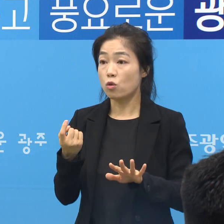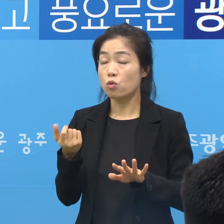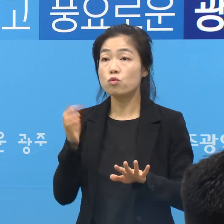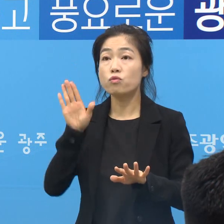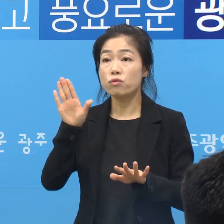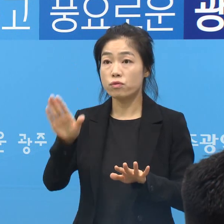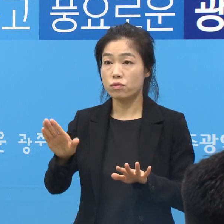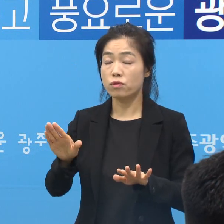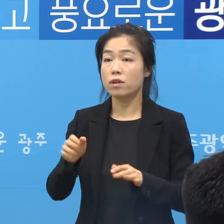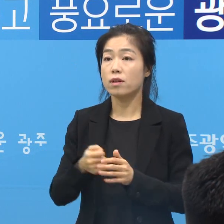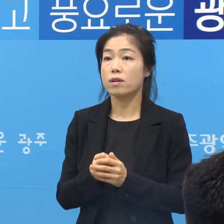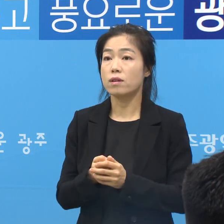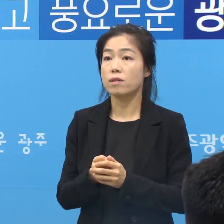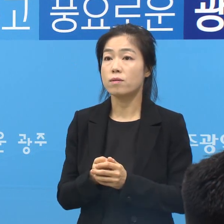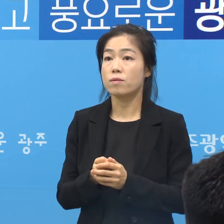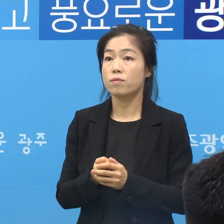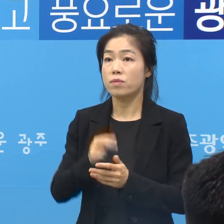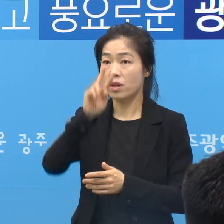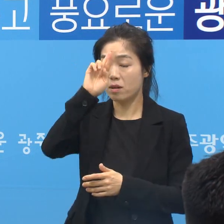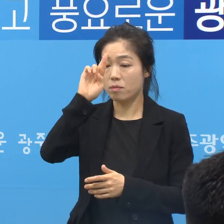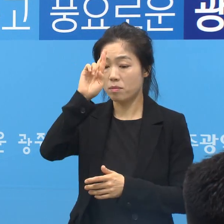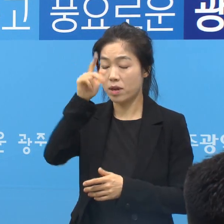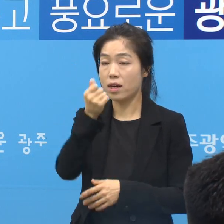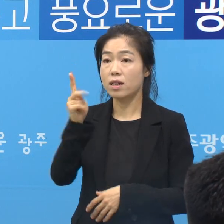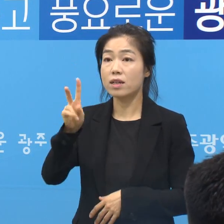있다 우리 박향